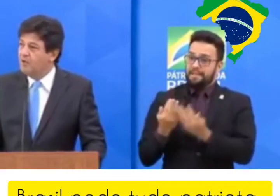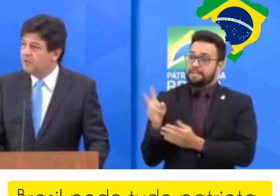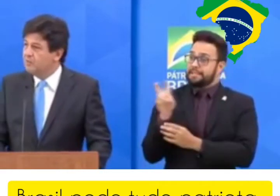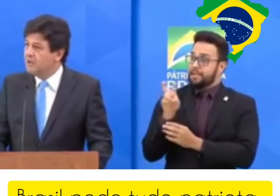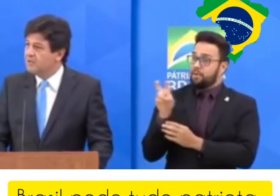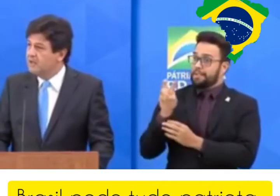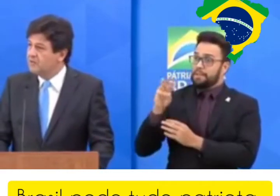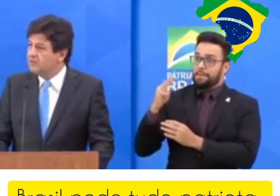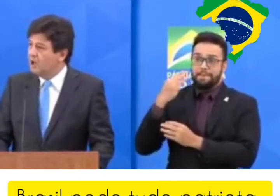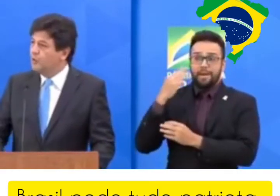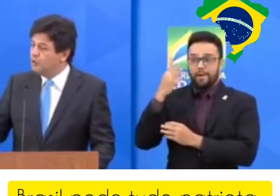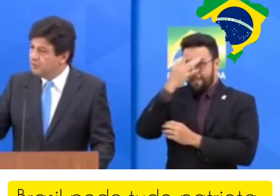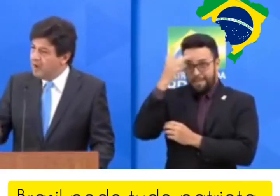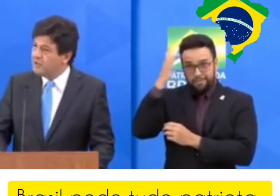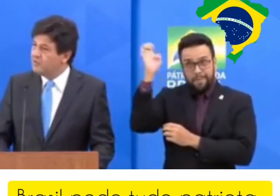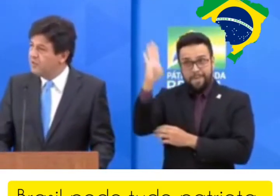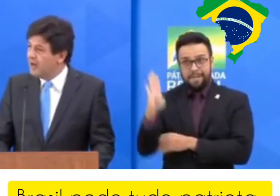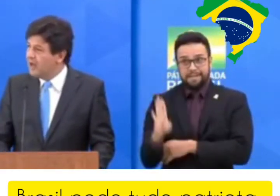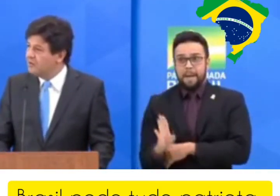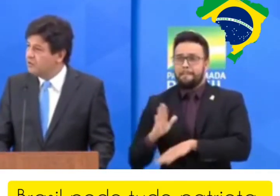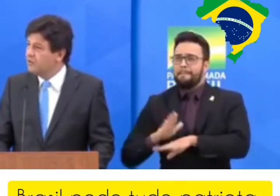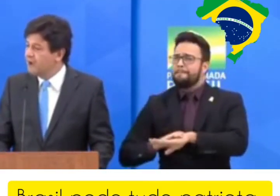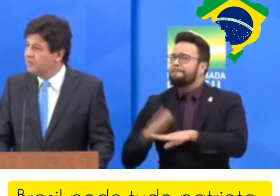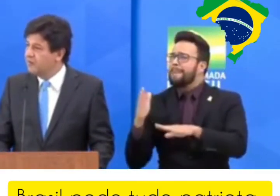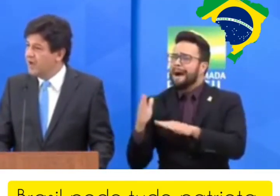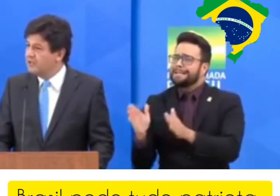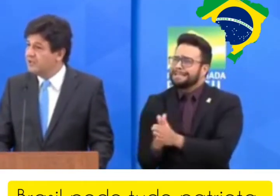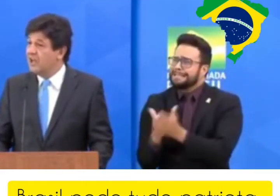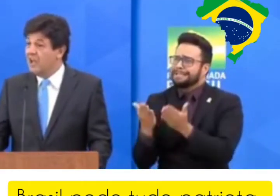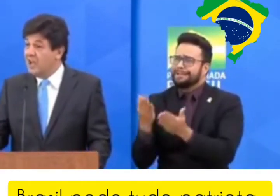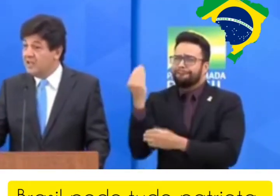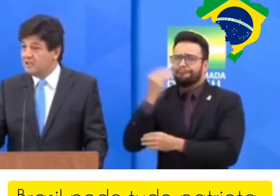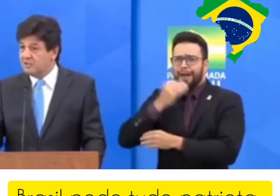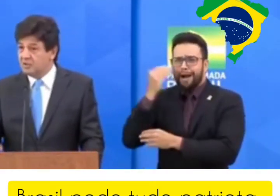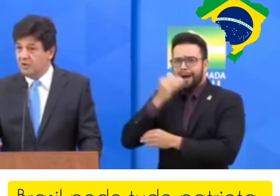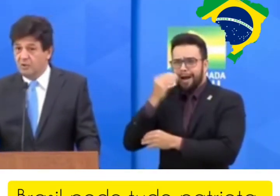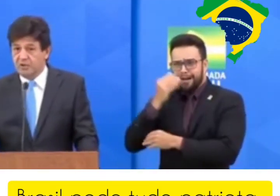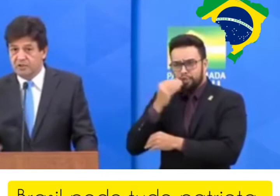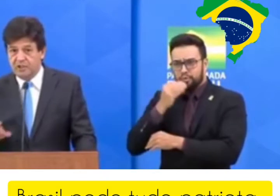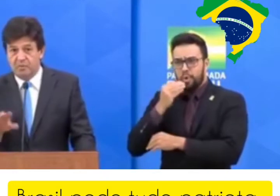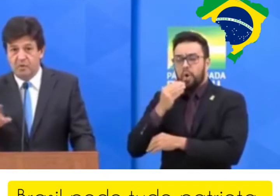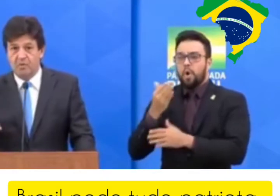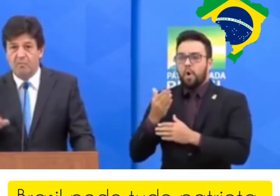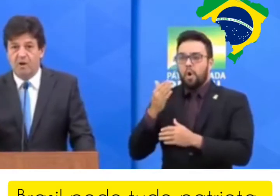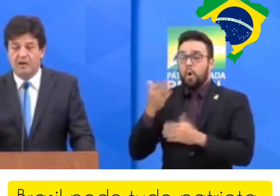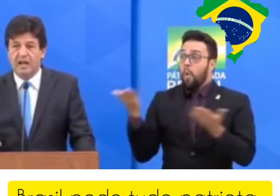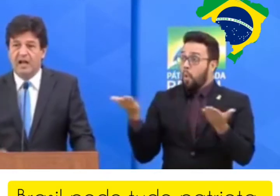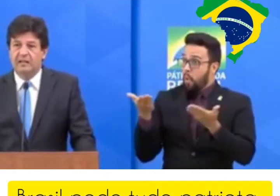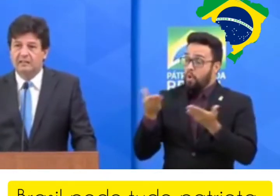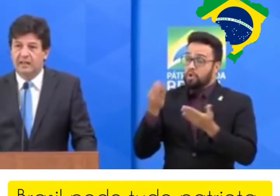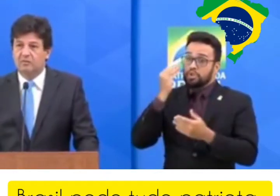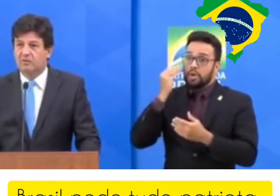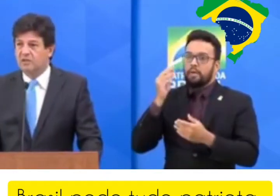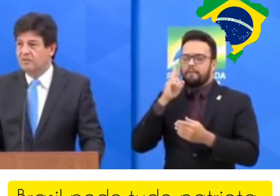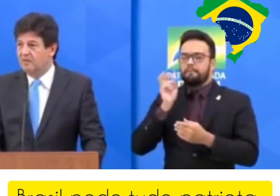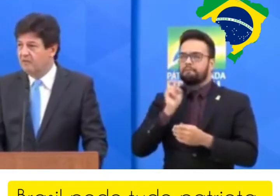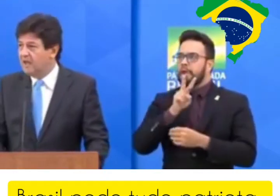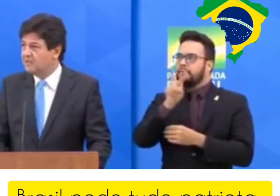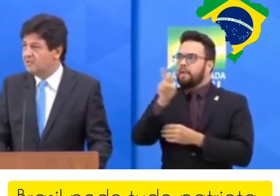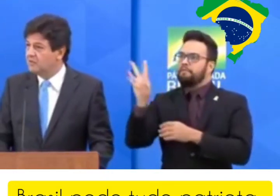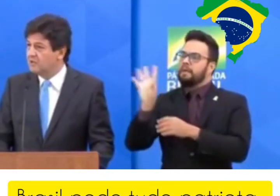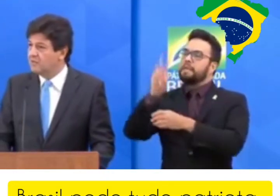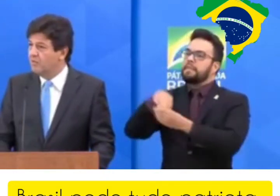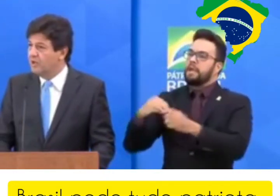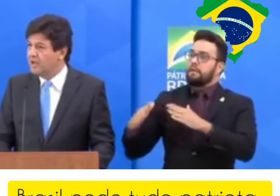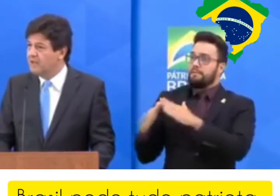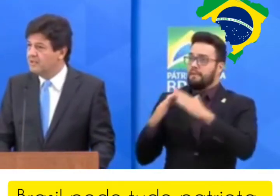55 milhões de brasileiros, dos mais vulneráveis, dos mais frágeis, esses que hoje a gente procura abordar dentro das